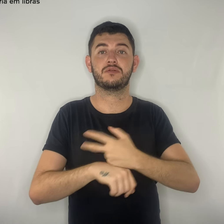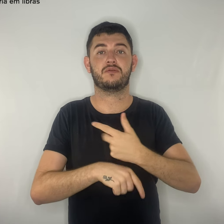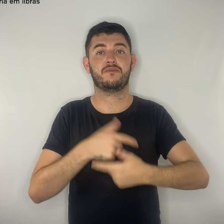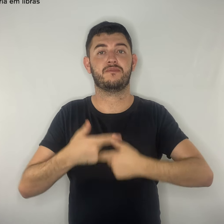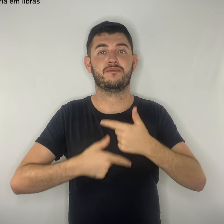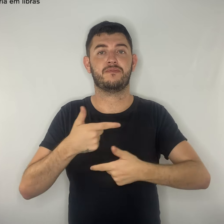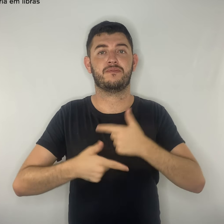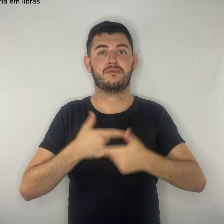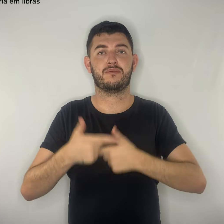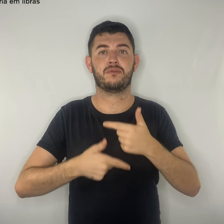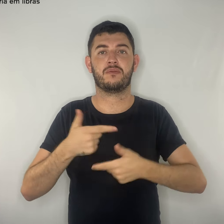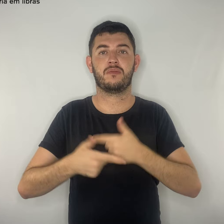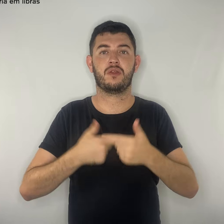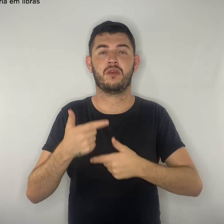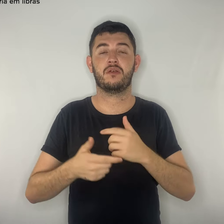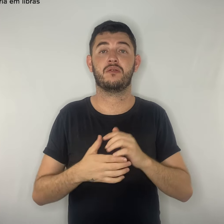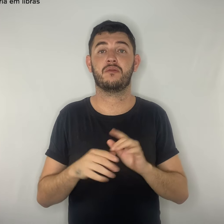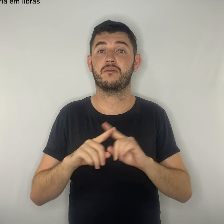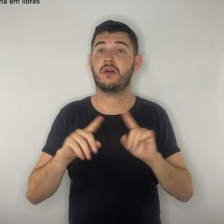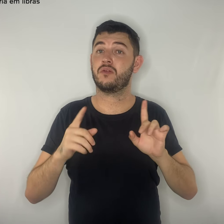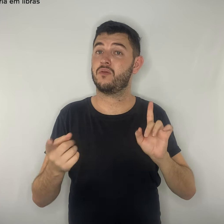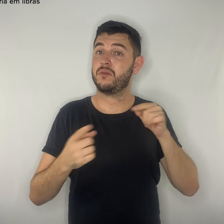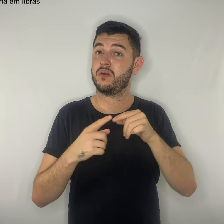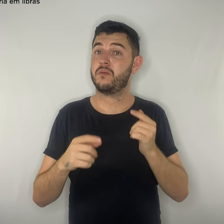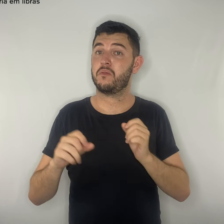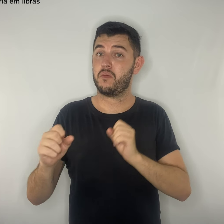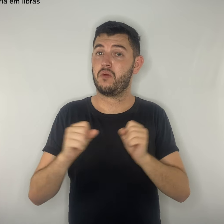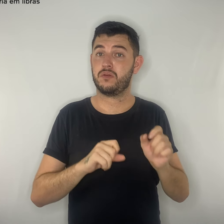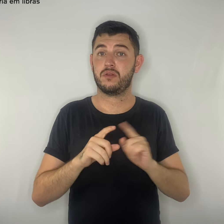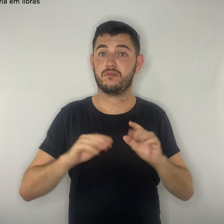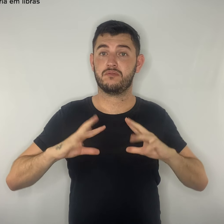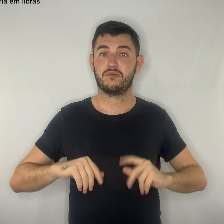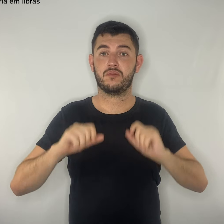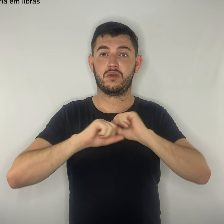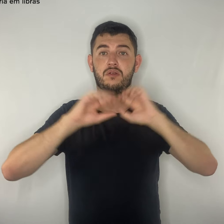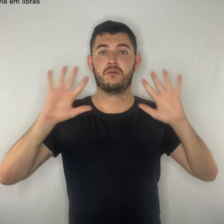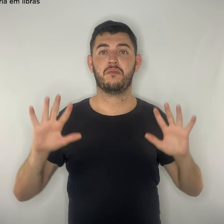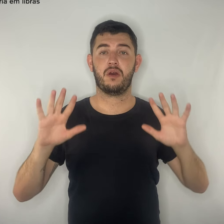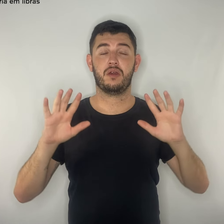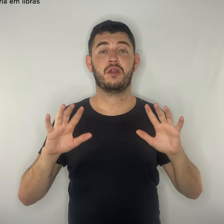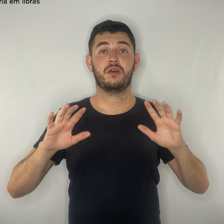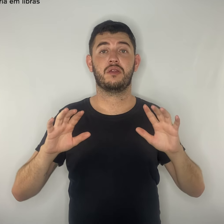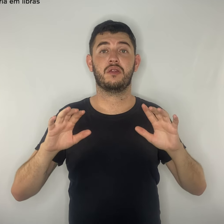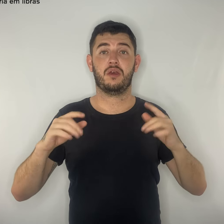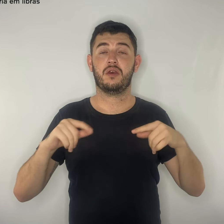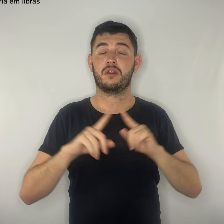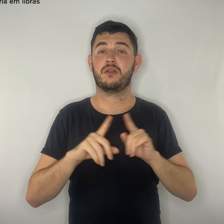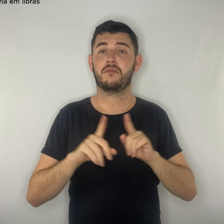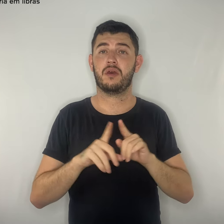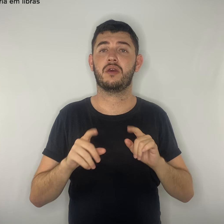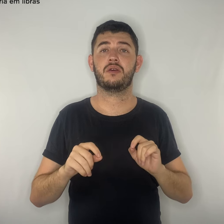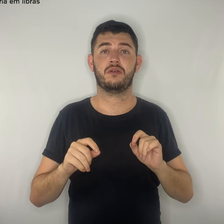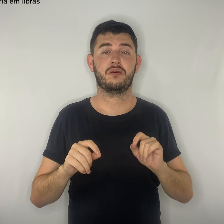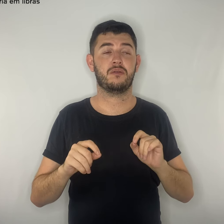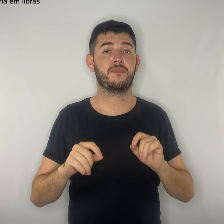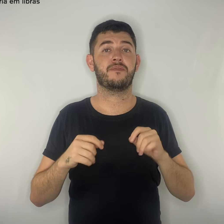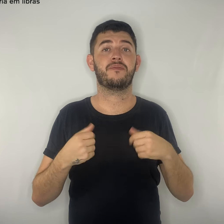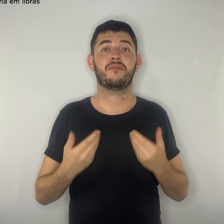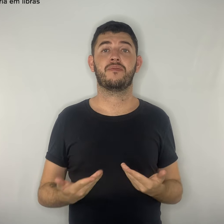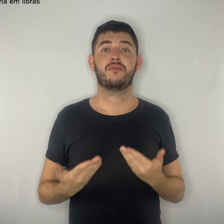ajudar na transparência desse processo e deixar mais limpa a convocação o seguinte parágrafo